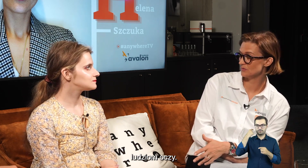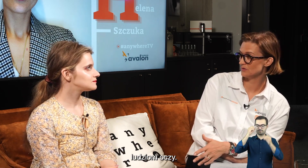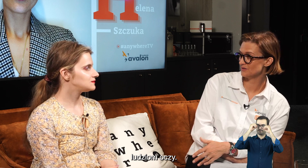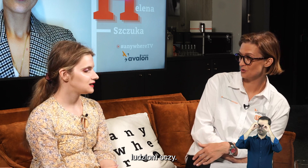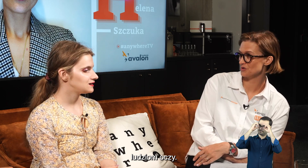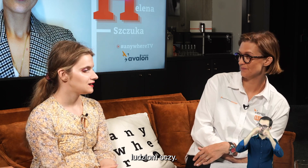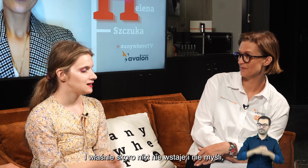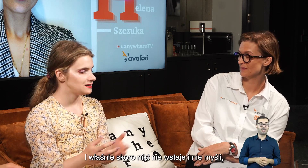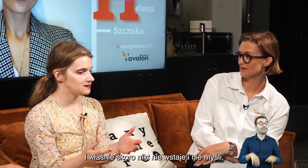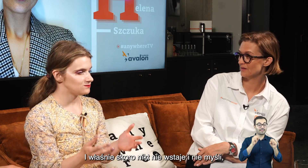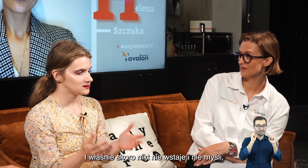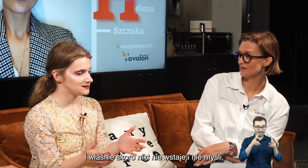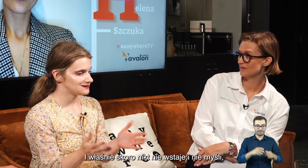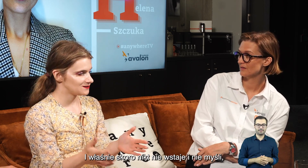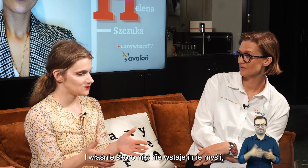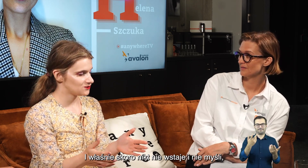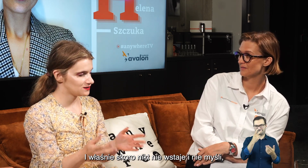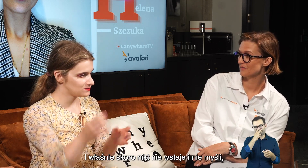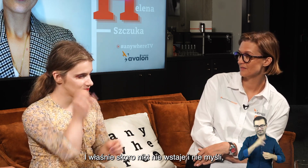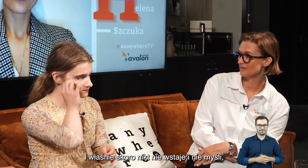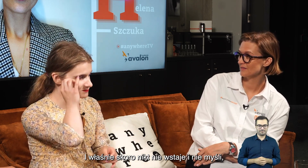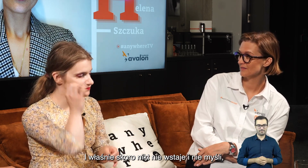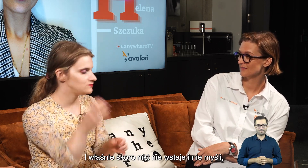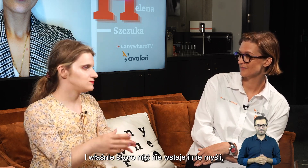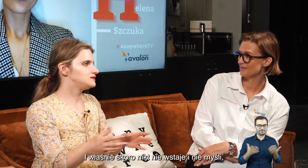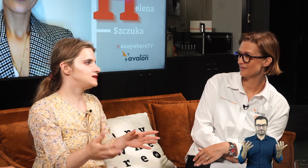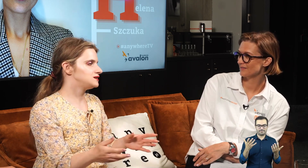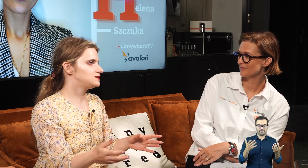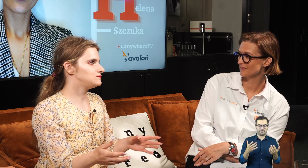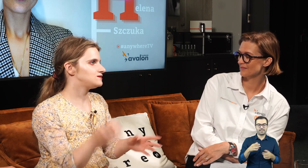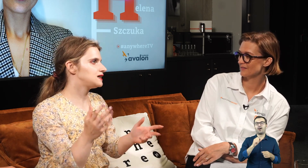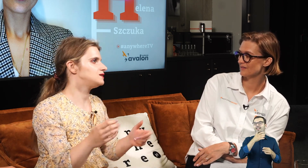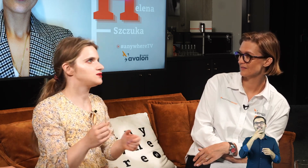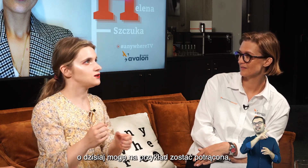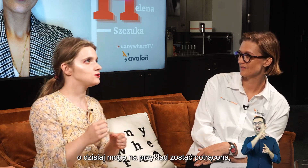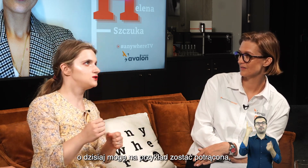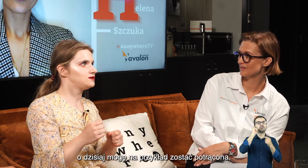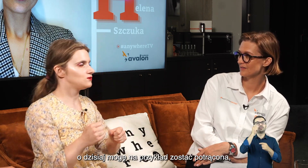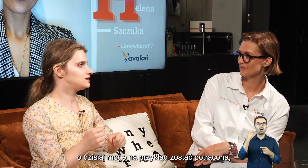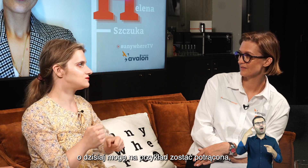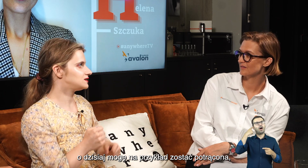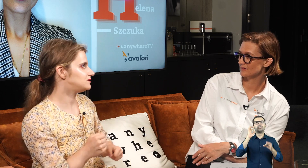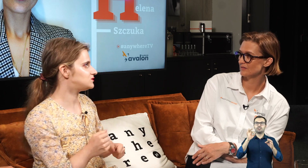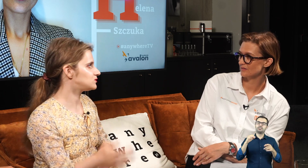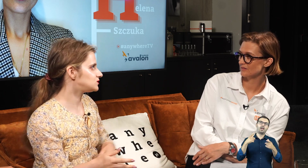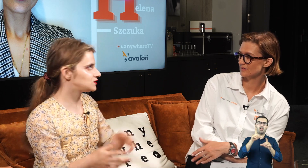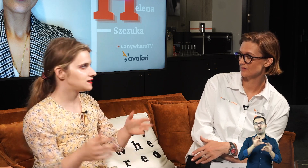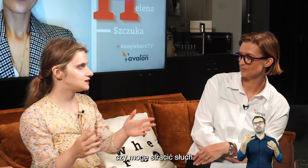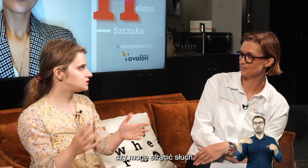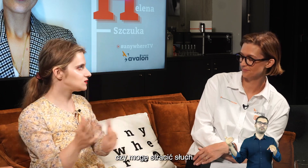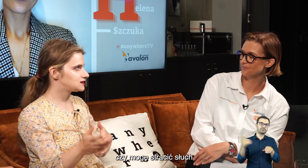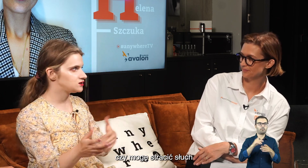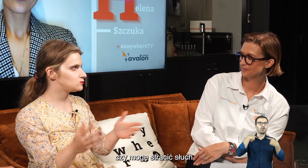ludziom oczy. Tak. I właśnie skoro jakby, no wiem, nikt nie wstaje i nie myśli, o dzisiaj mogę na przykład nie być